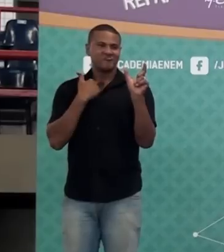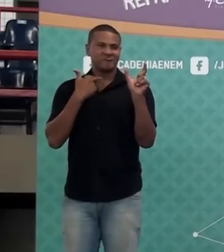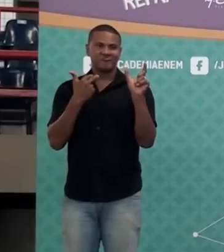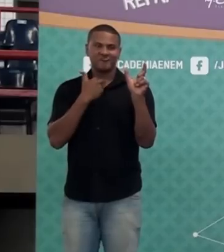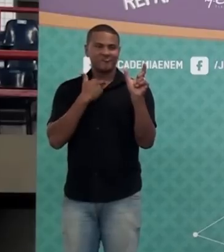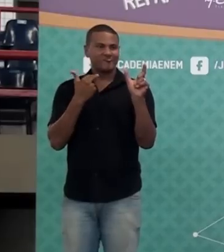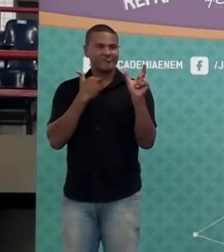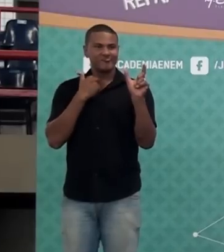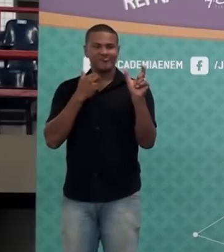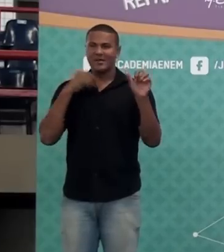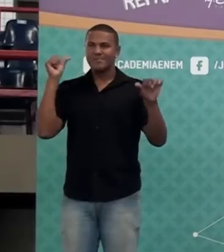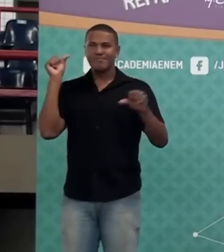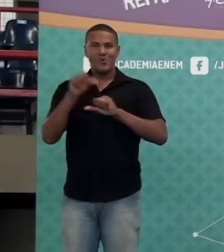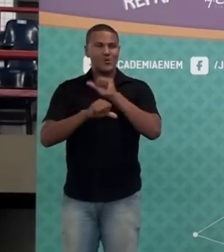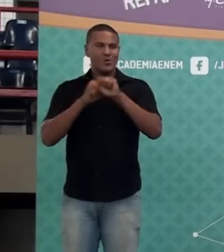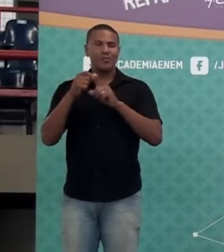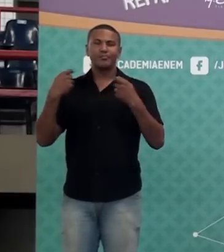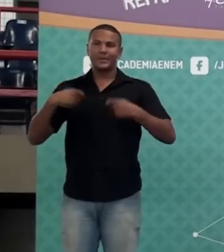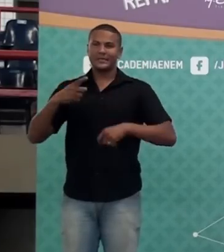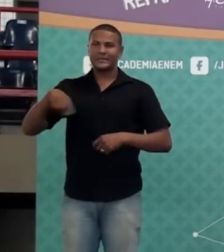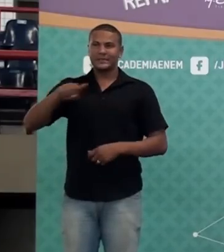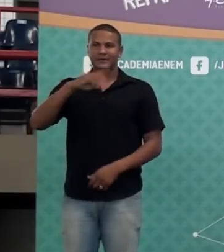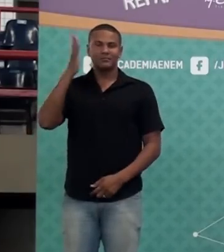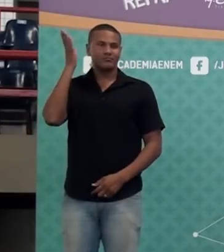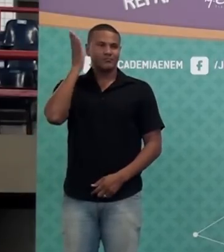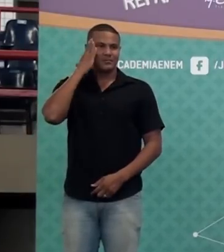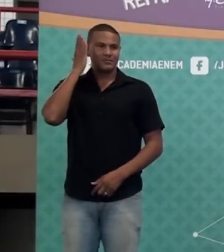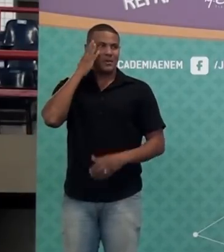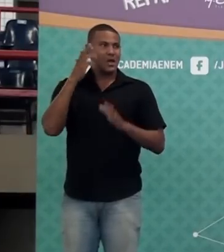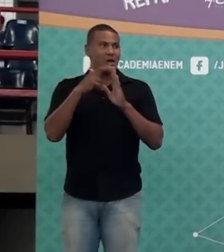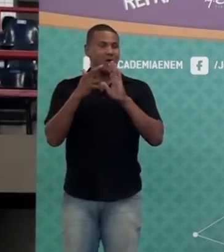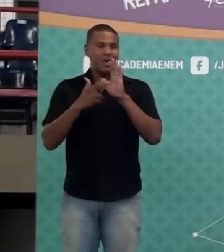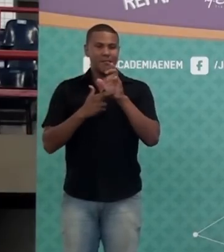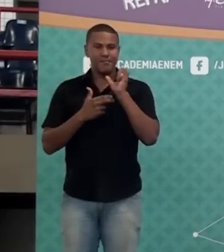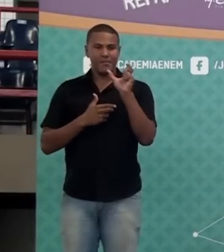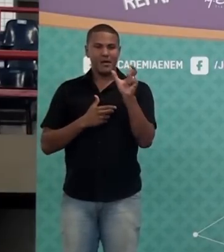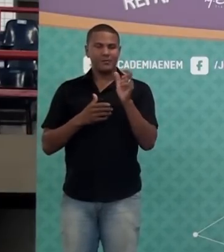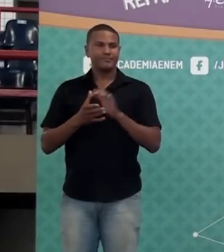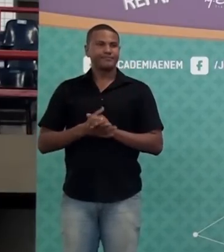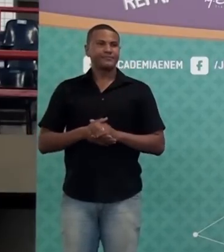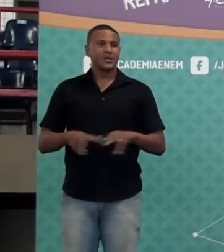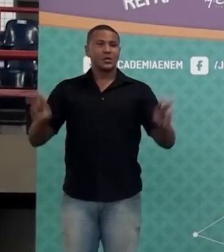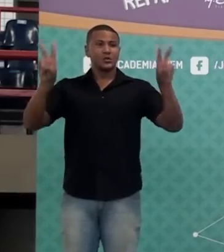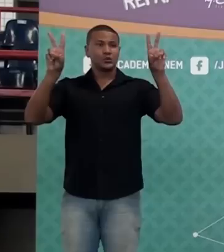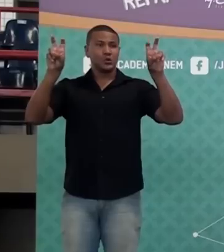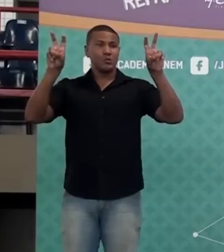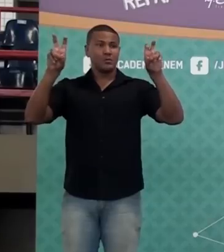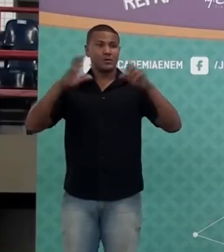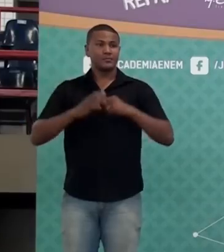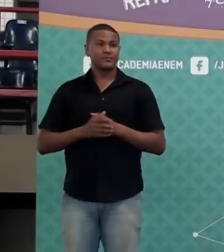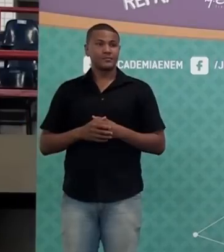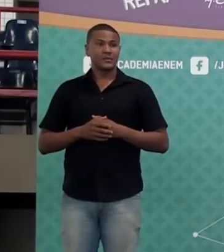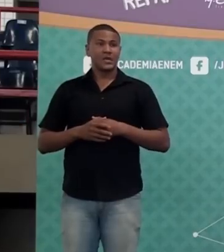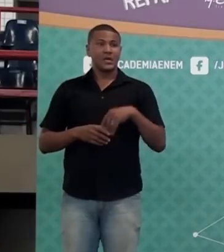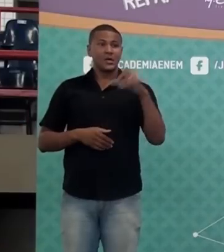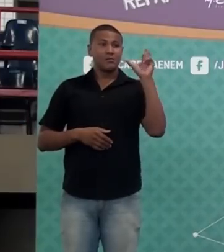Você tem que saber essas regras. Vamos começar pelo acento agudo. Quando vocês forem colocar os